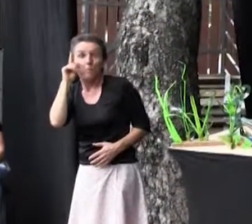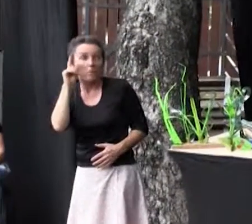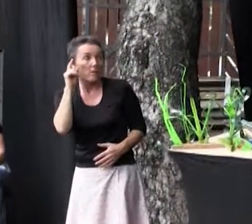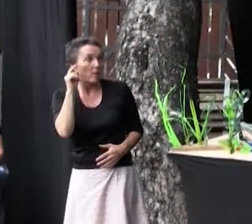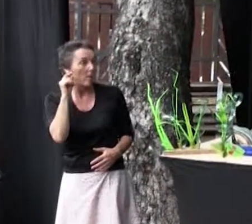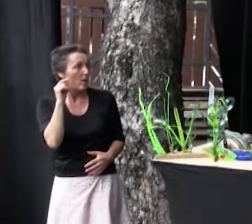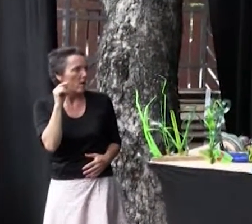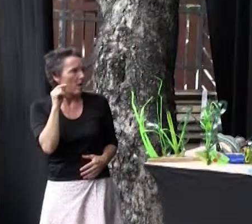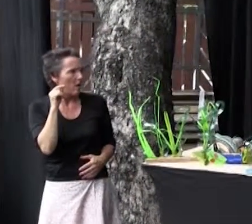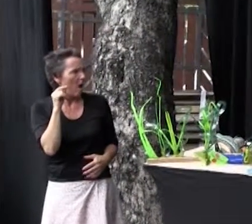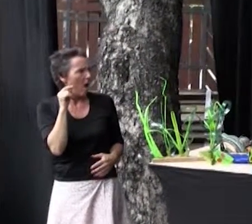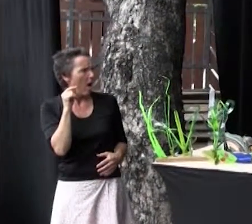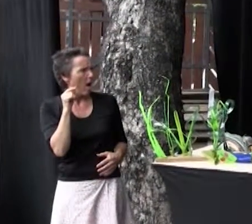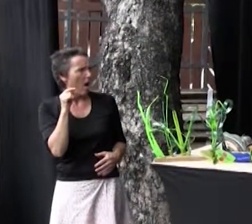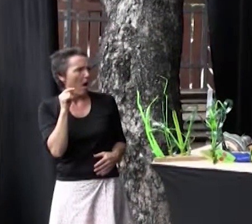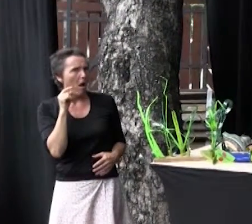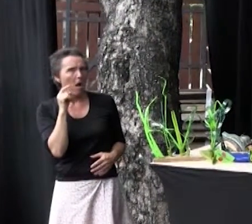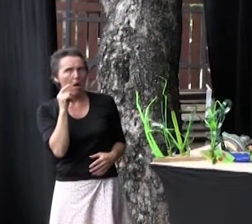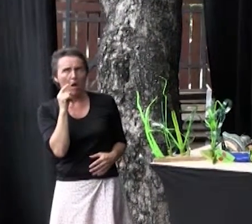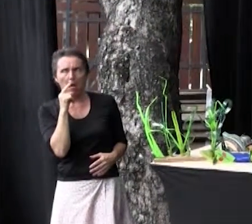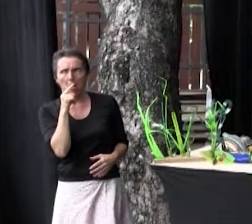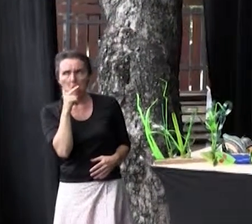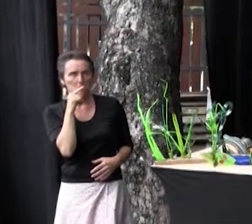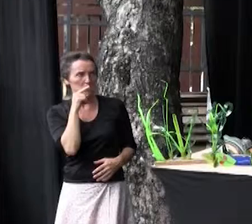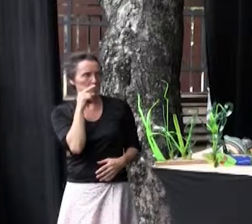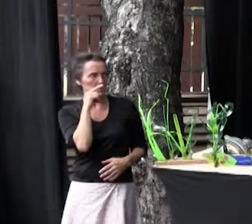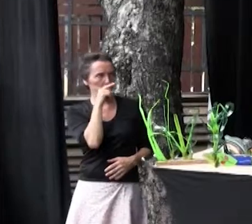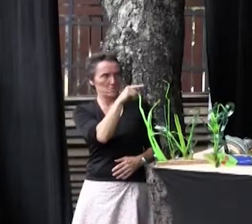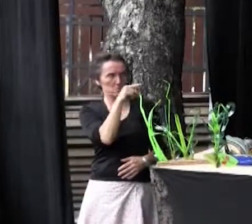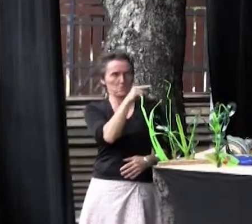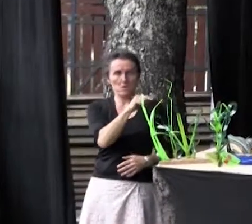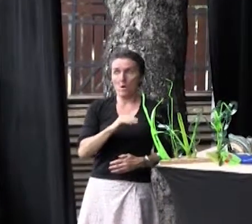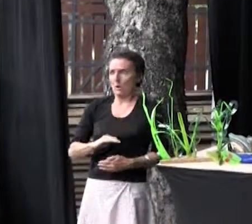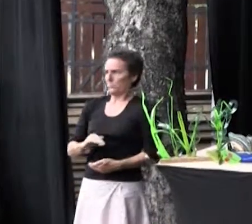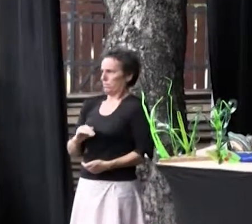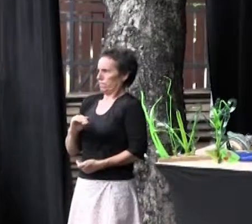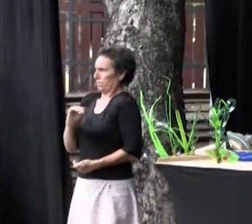Et le petit canard que l'a sorti, l'a fait paix à son bon frère et soeur.